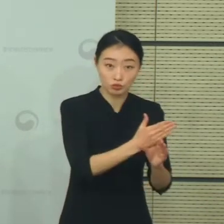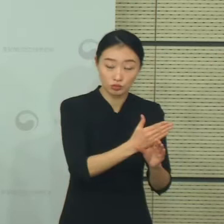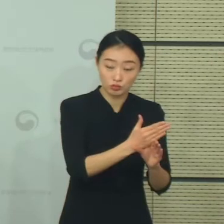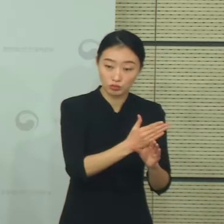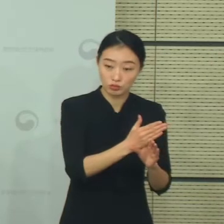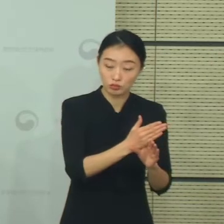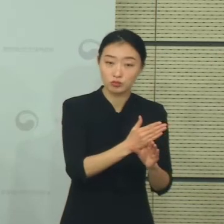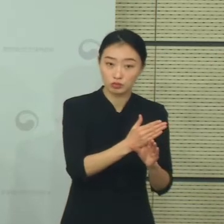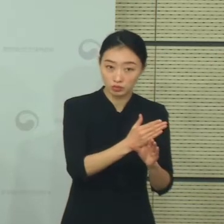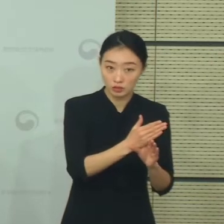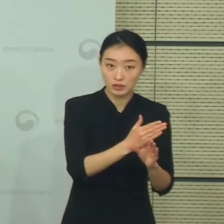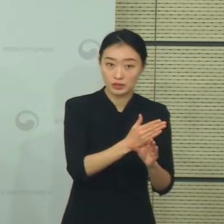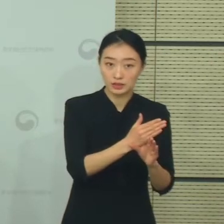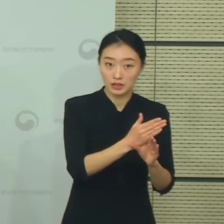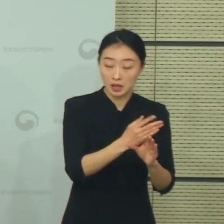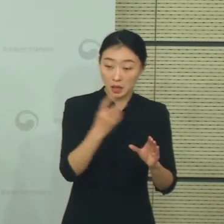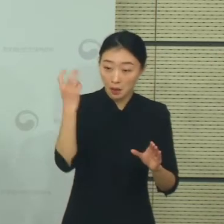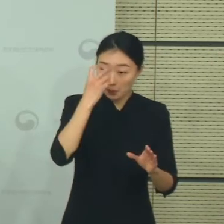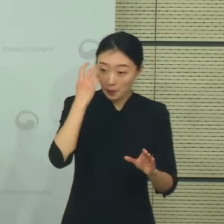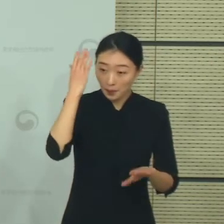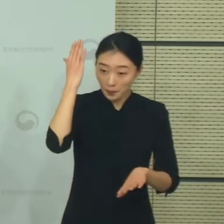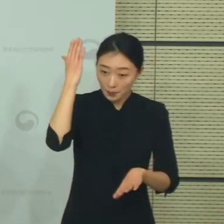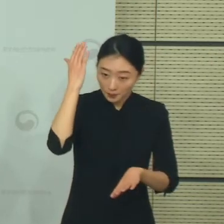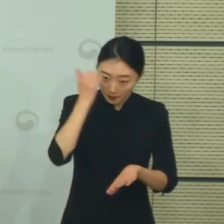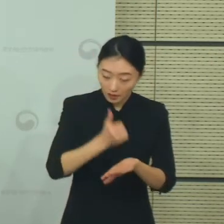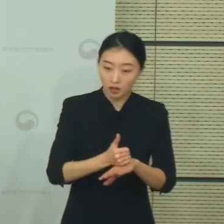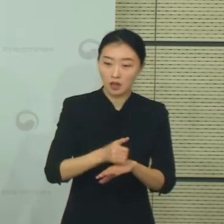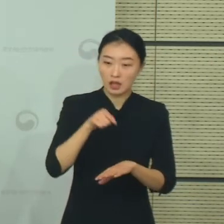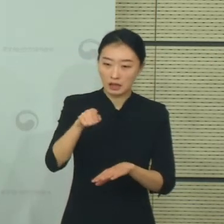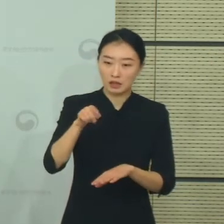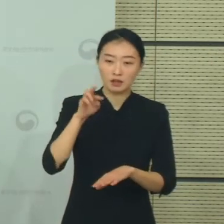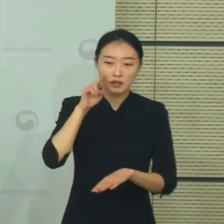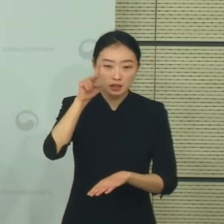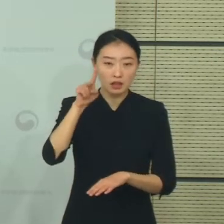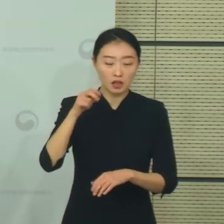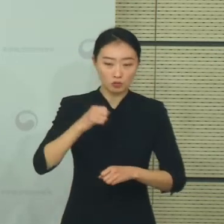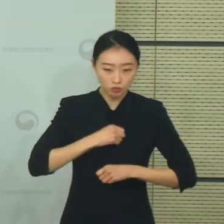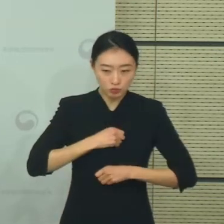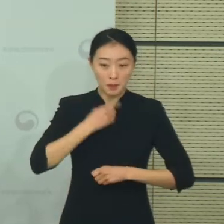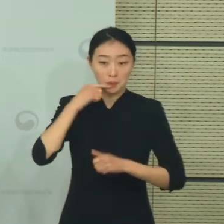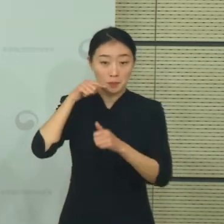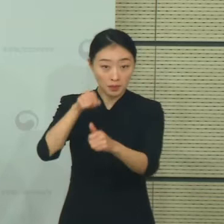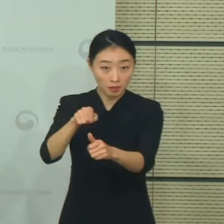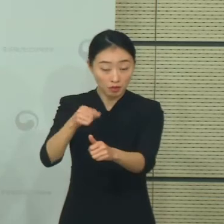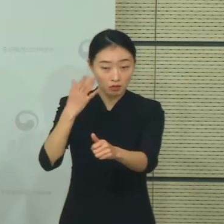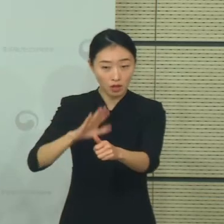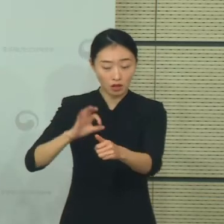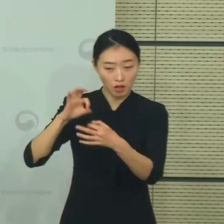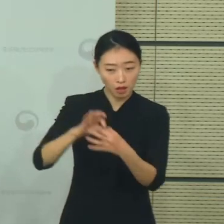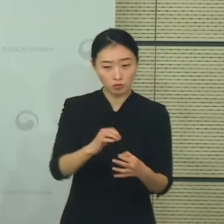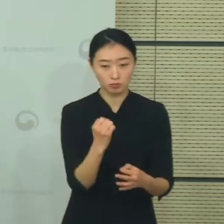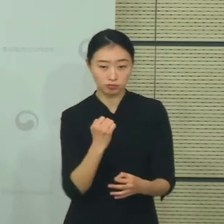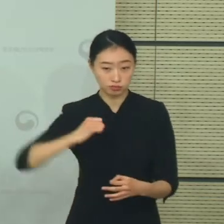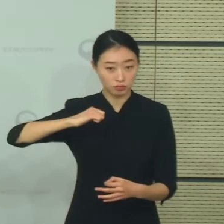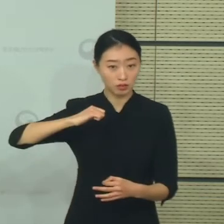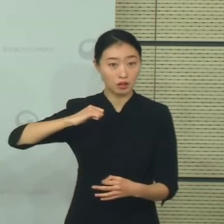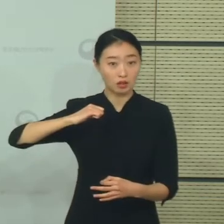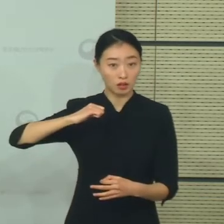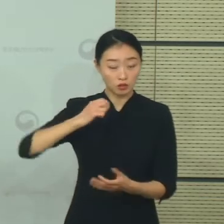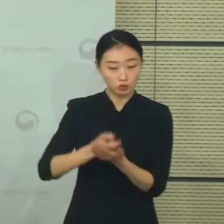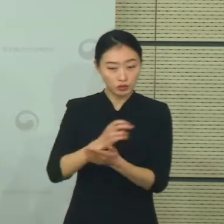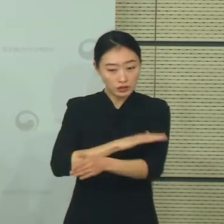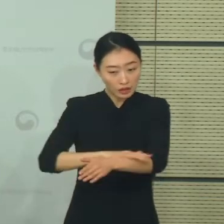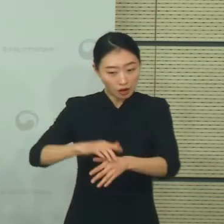해서 행정 지시가 내려갔음에도 불구하고 계속해서 이행을 하지 않는 경우에는 지자체에서 다시 행정 명령을